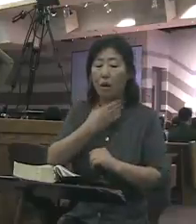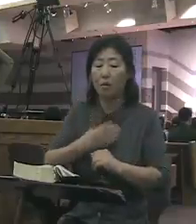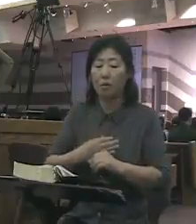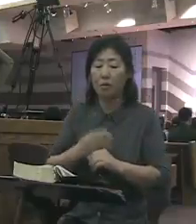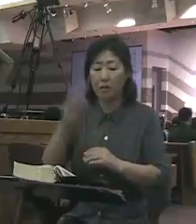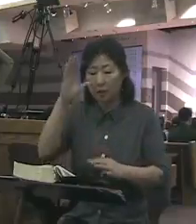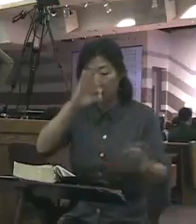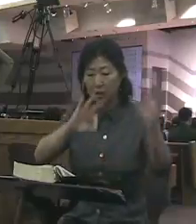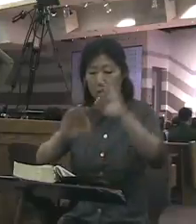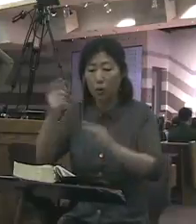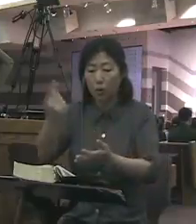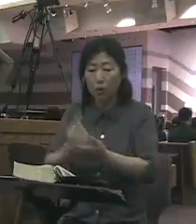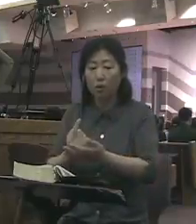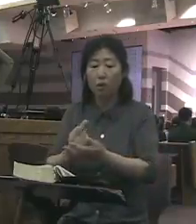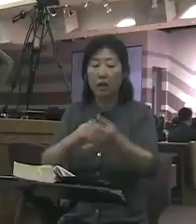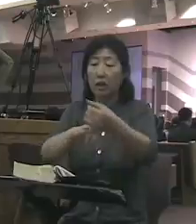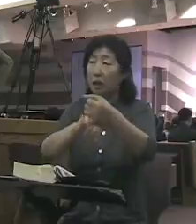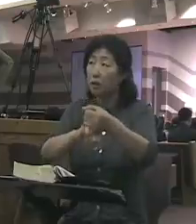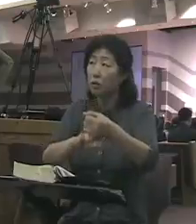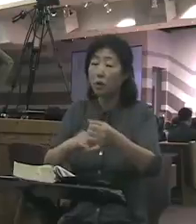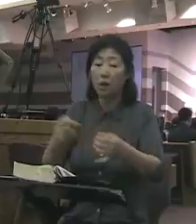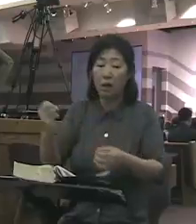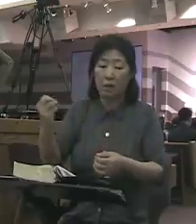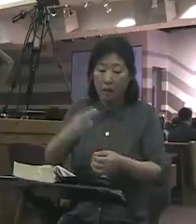한번 그에게 언급하셨다는 것입니다.